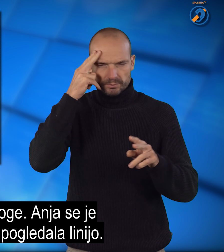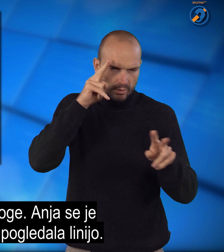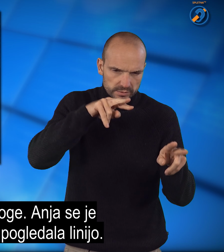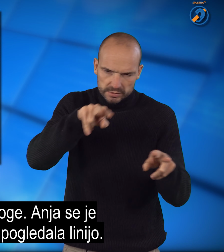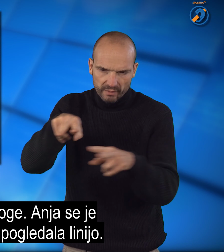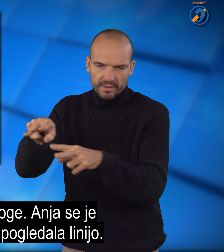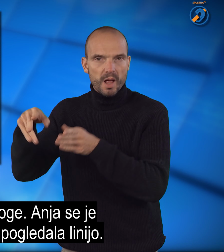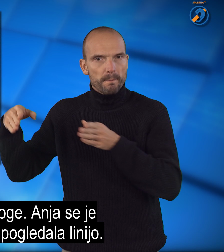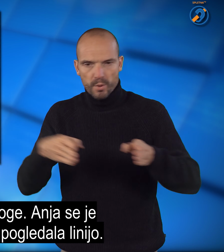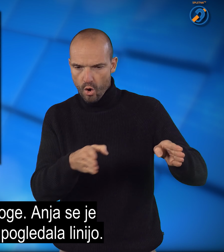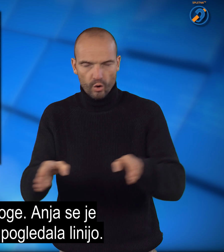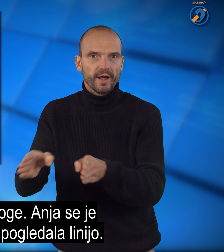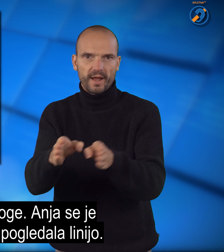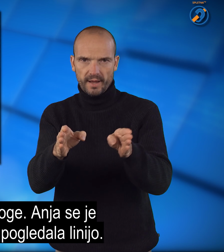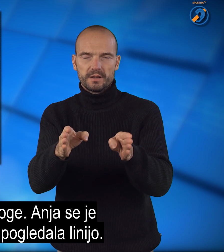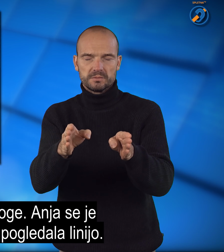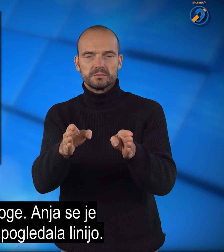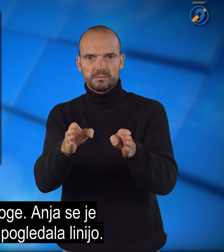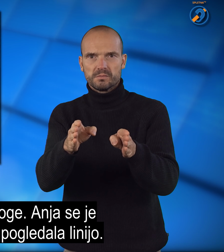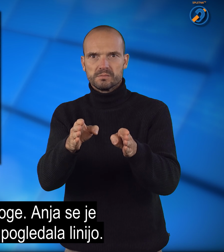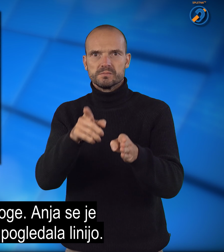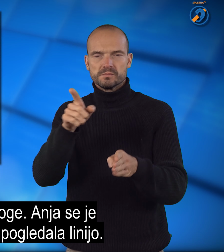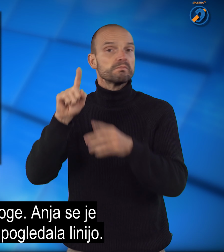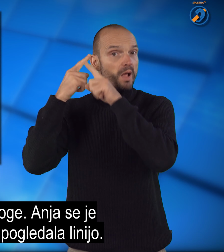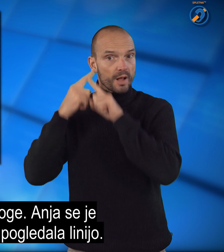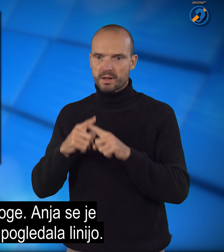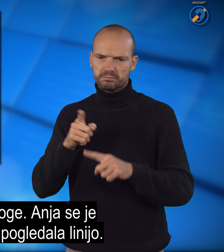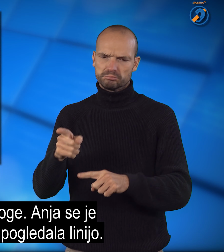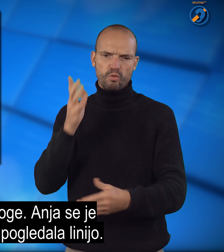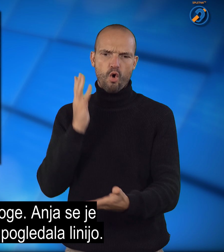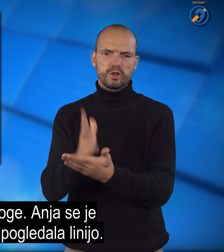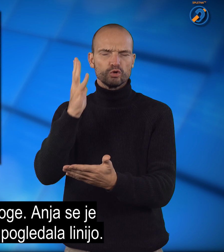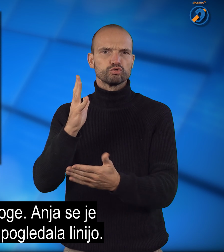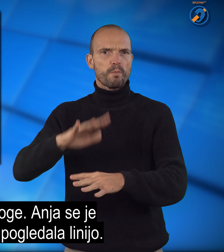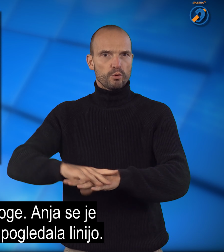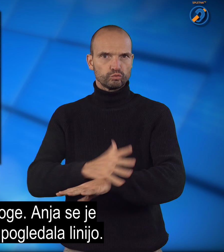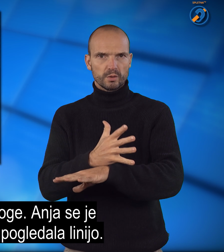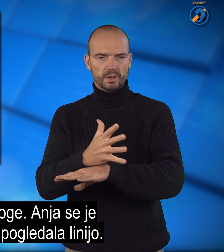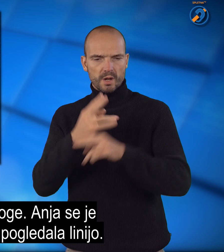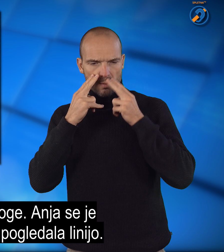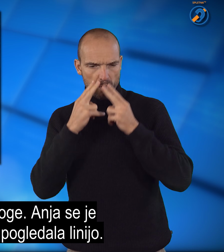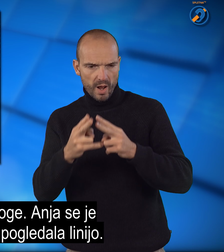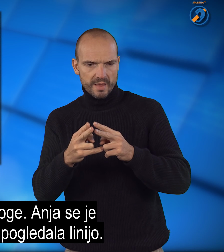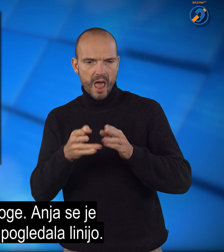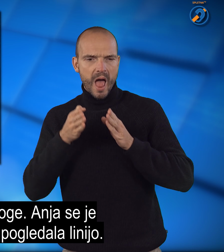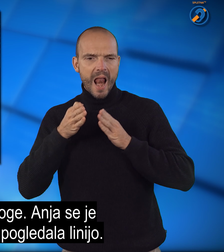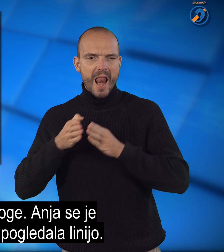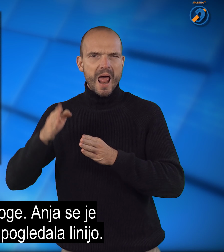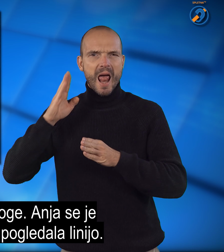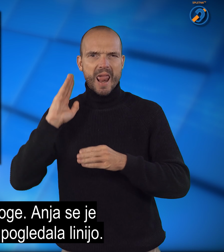spoznavanje proge, kjer je Anja se odlično počutila, pogledala linijo, tako